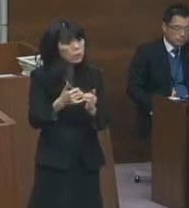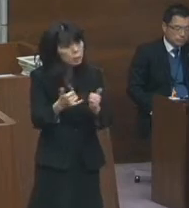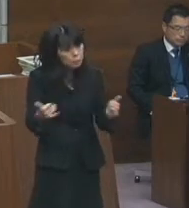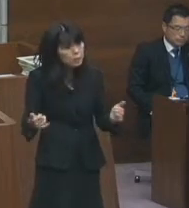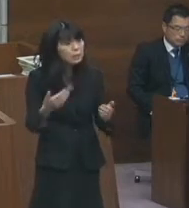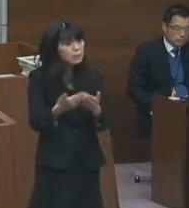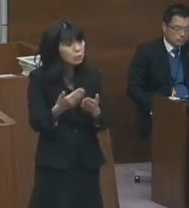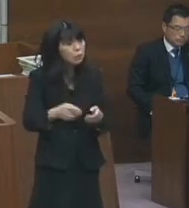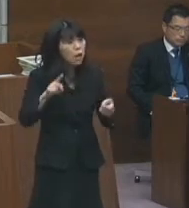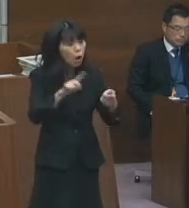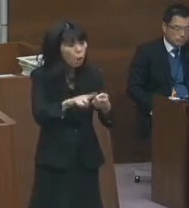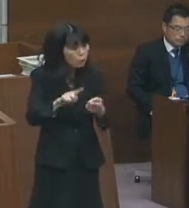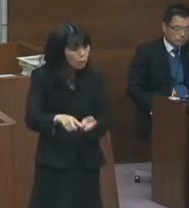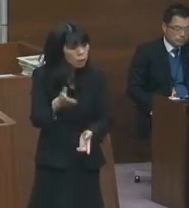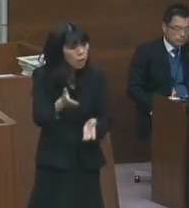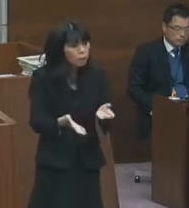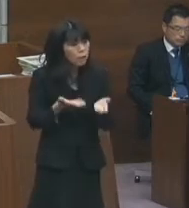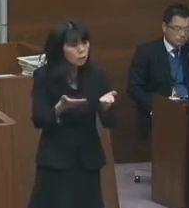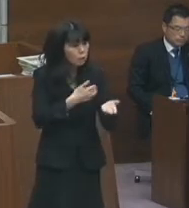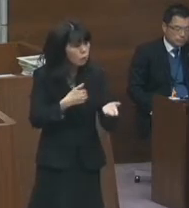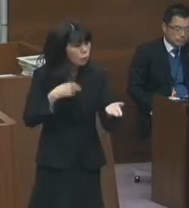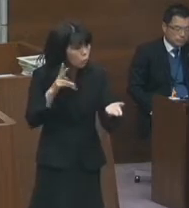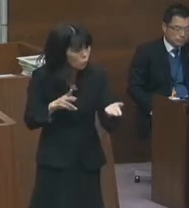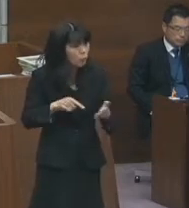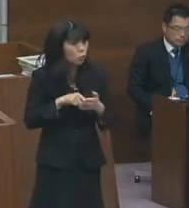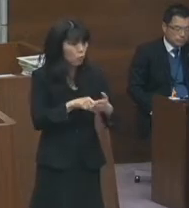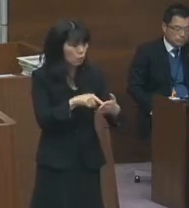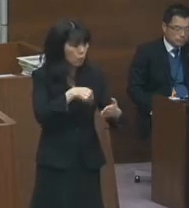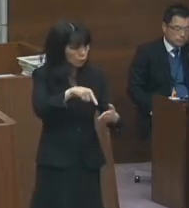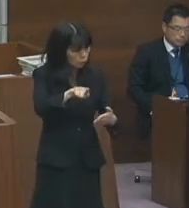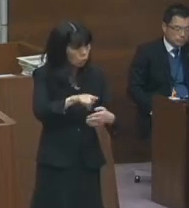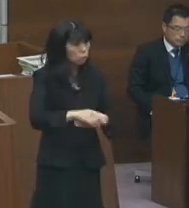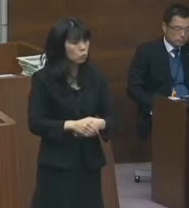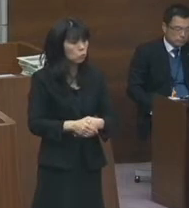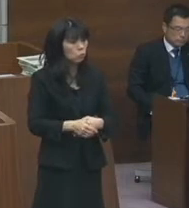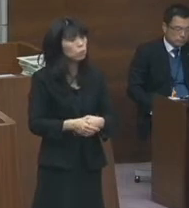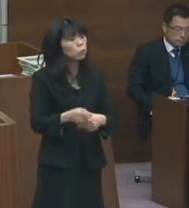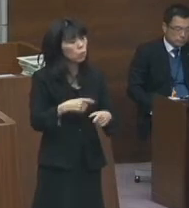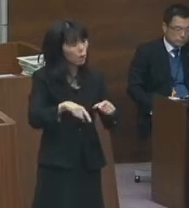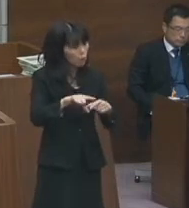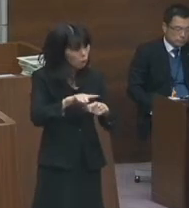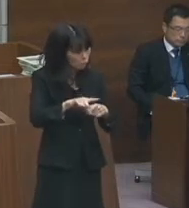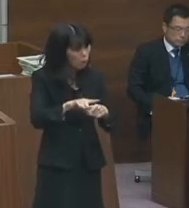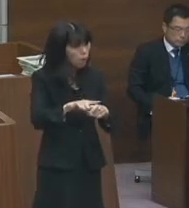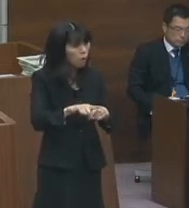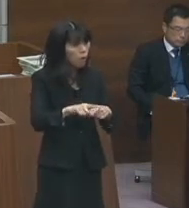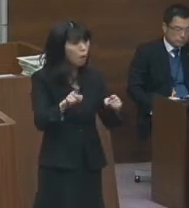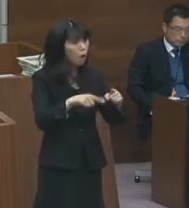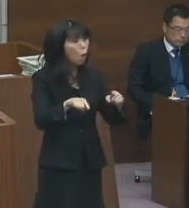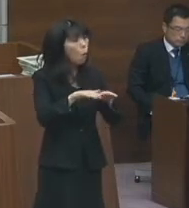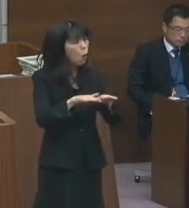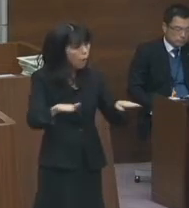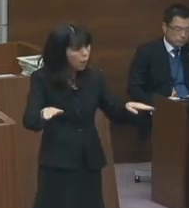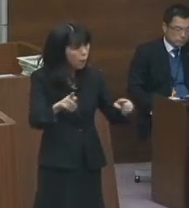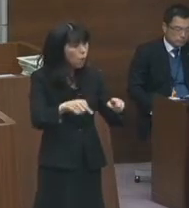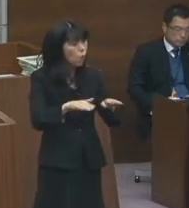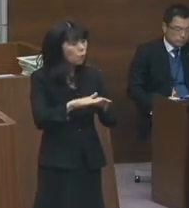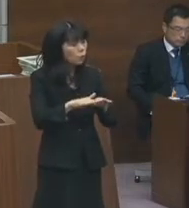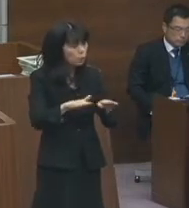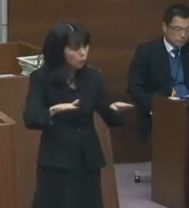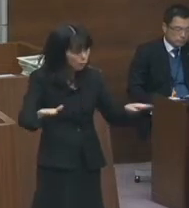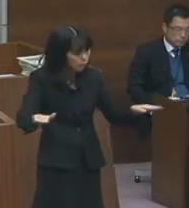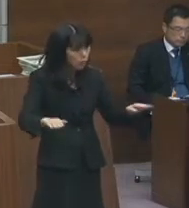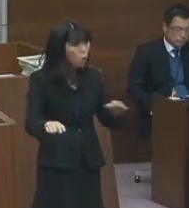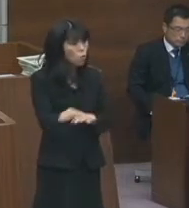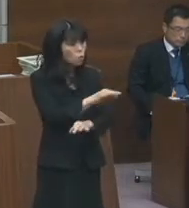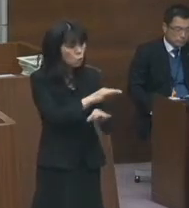スが提供できるよう努めてまいります。加えて、公正公平な運営という観点は、といたしまし